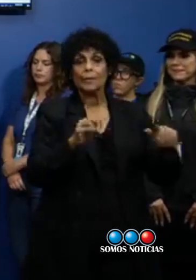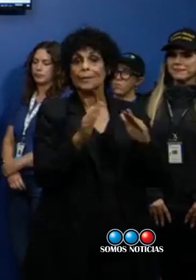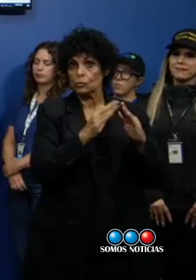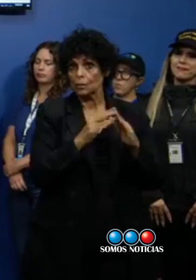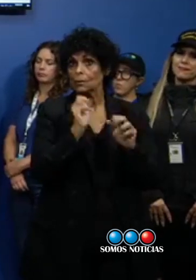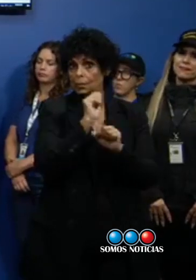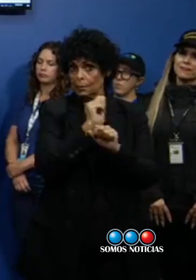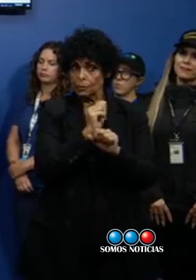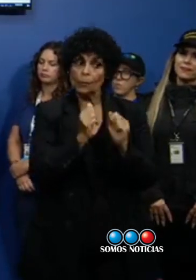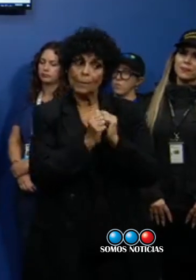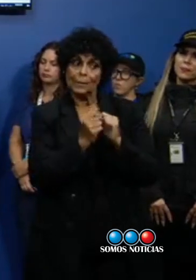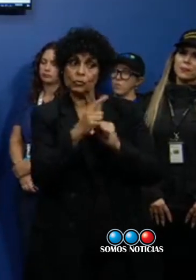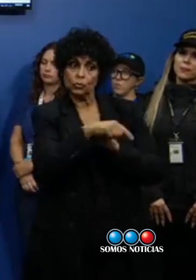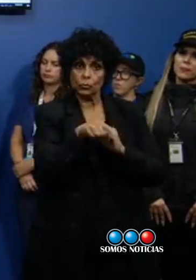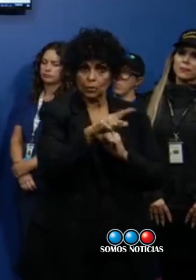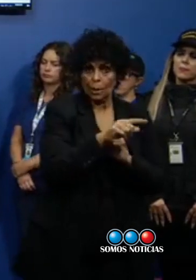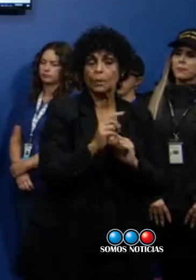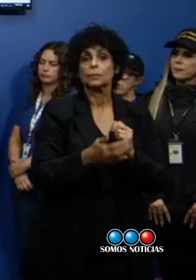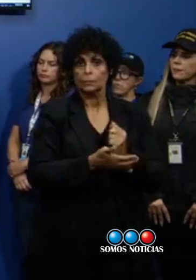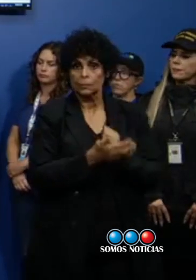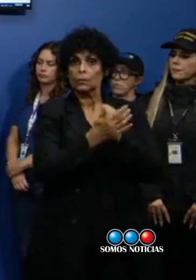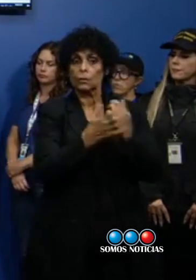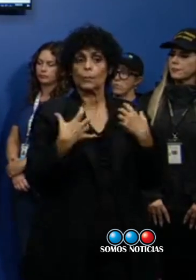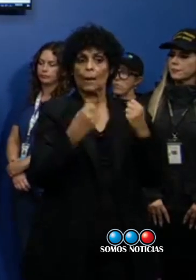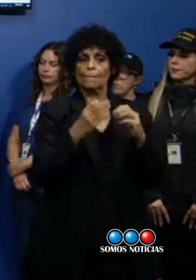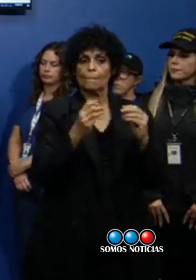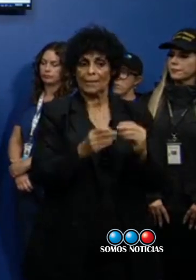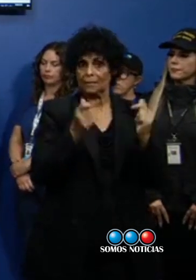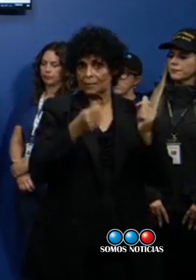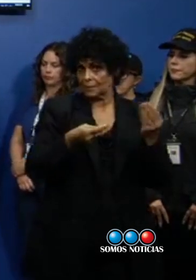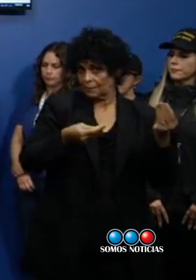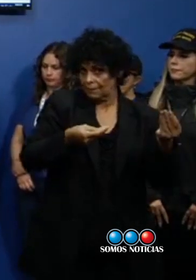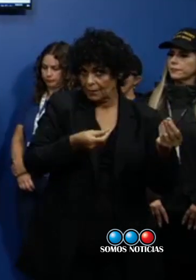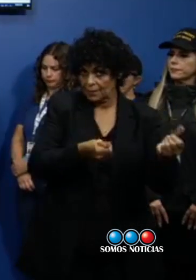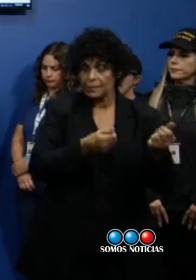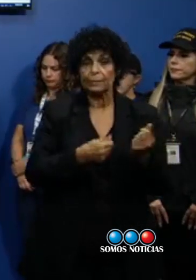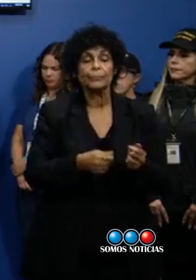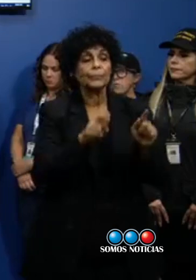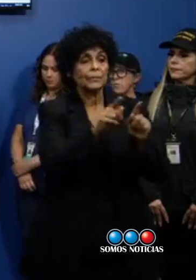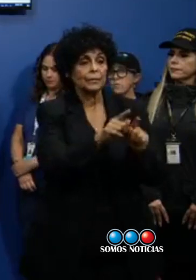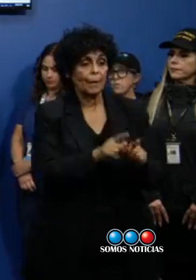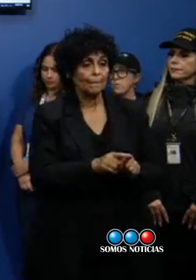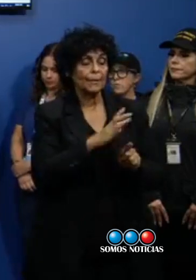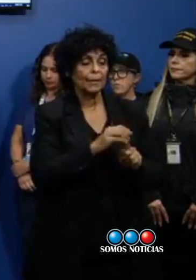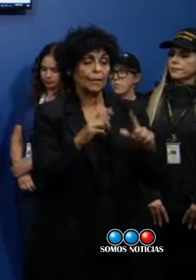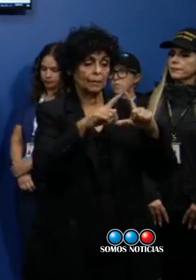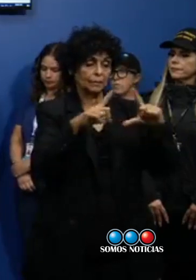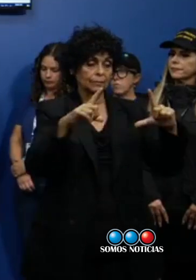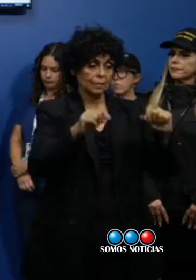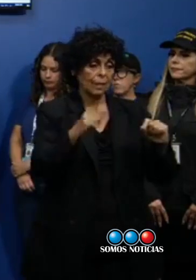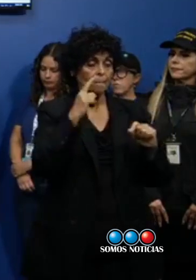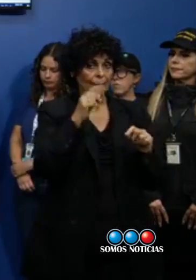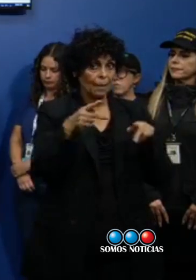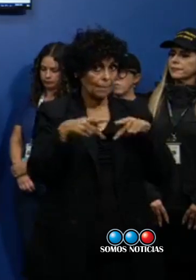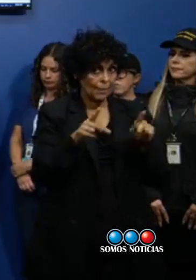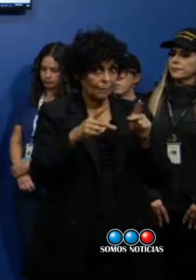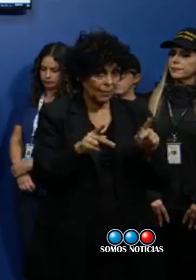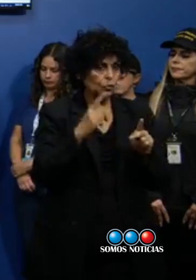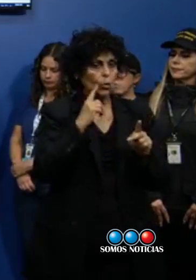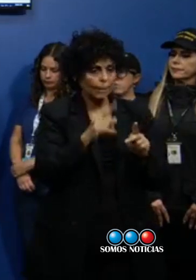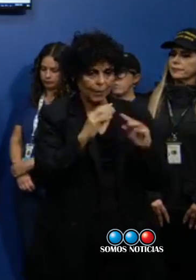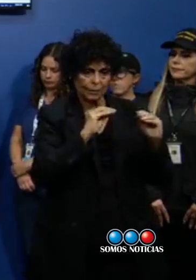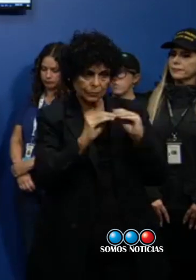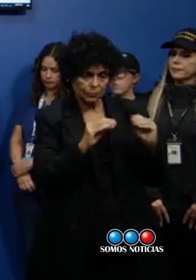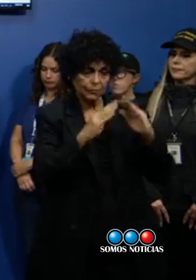arduamente para ayudar y hacer la recuperación más fácil aseguran que no habrá cargos en las tasas de permisos para los la sustitución de techos y